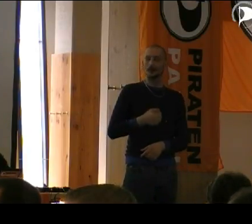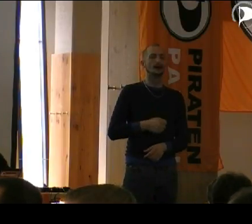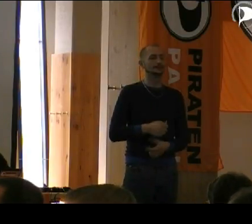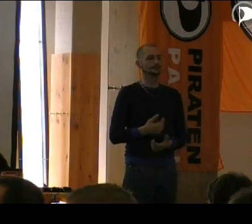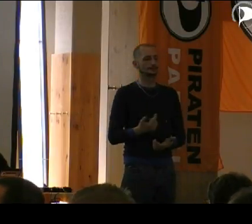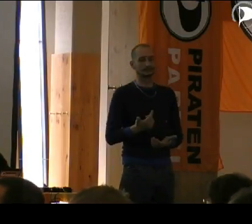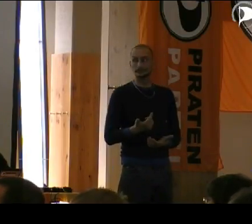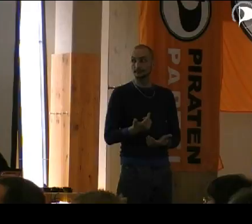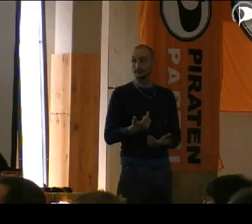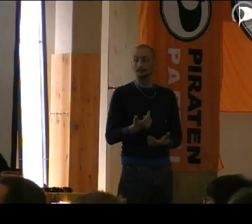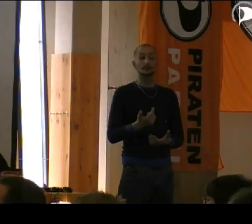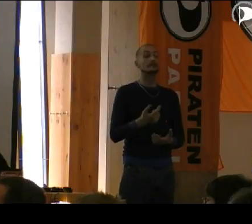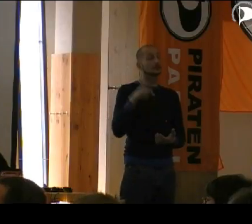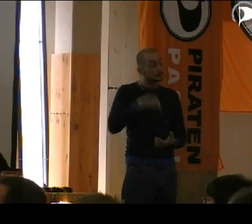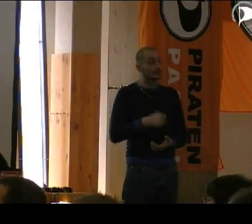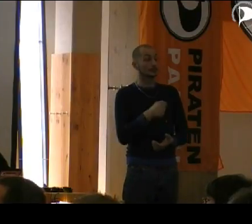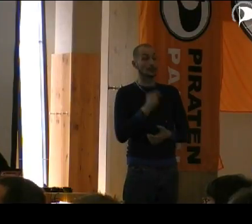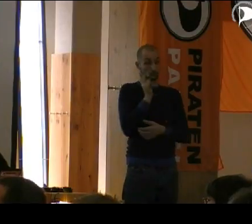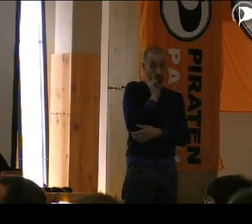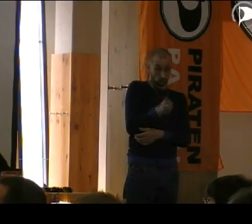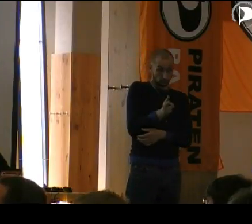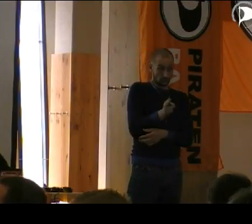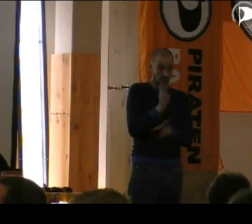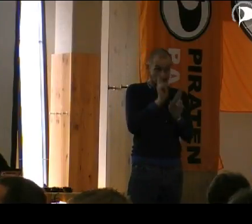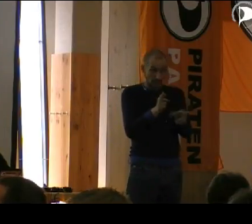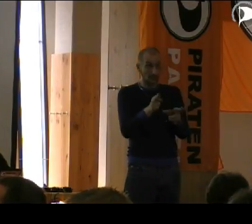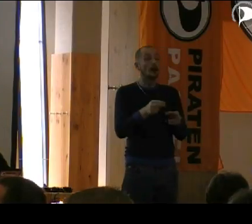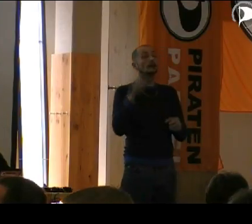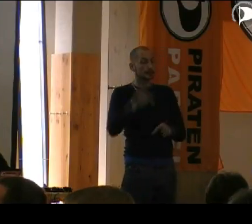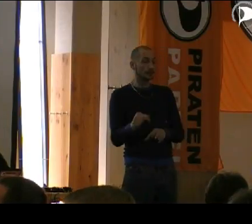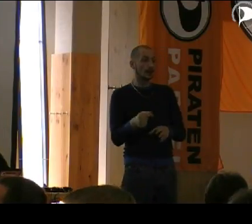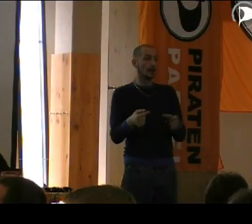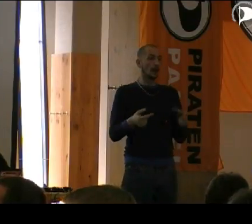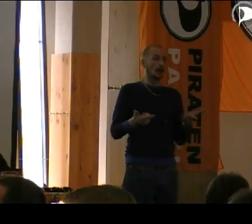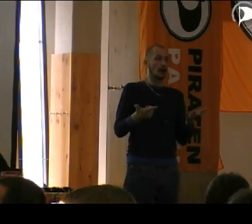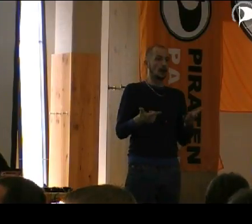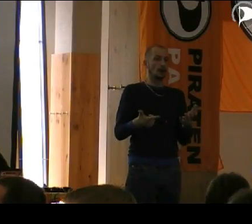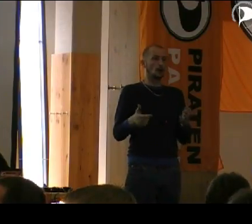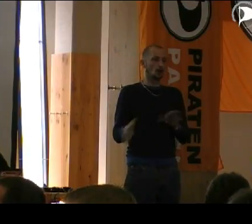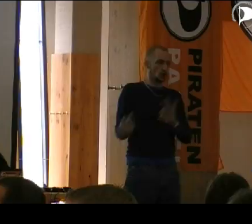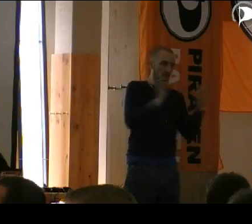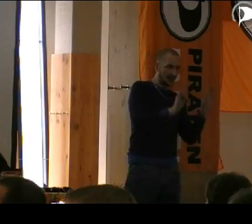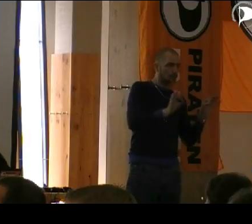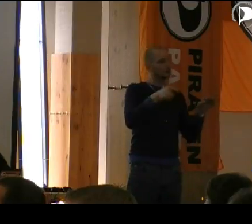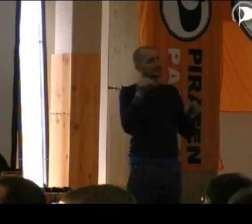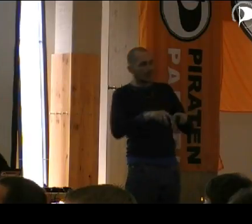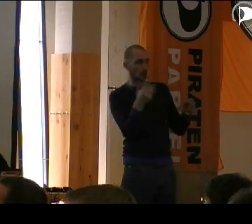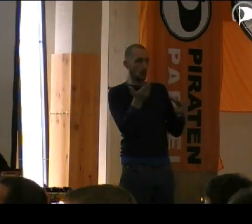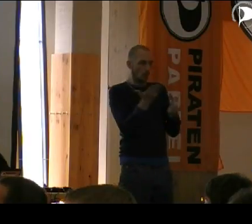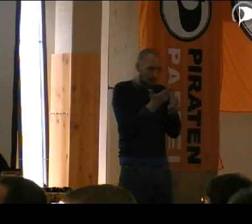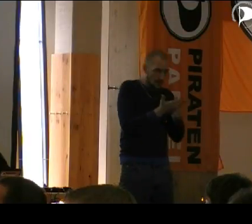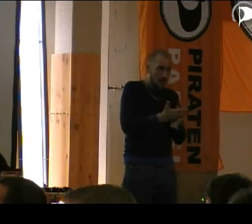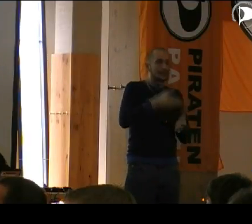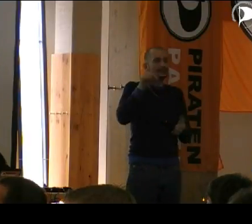es ist groß aber es bringt ja zu sagen dass man das eine gute zeit nach dazu finden hat aber sieben monaten so viele sind auf uns erscheint gerade wenn du mal